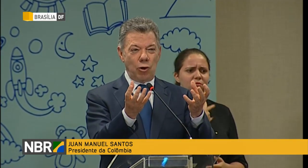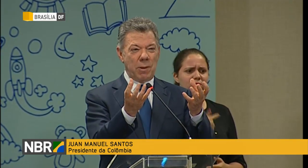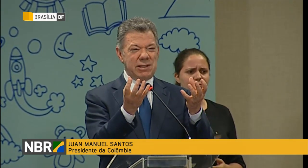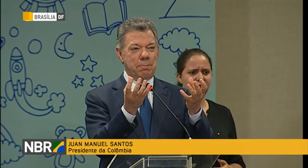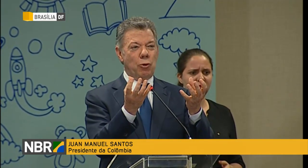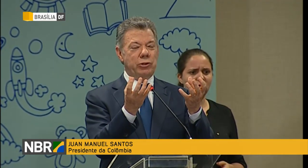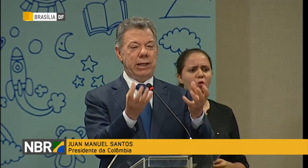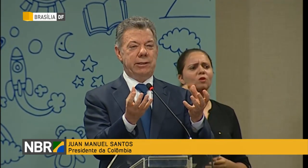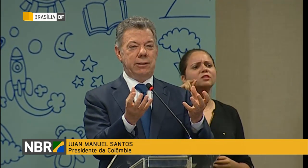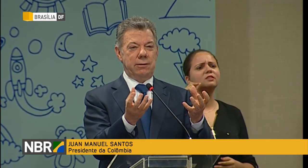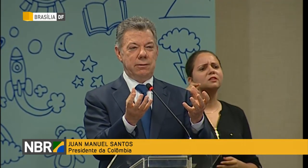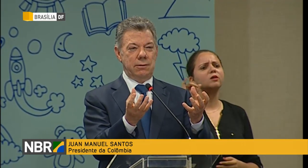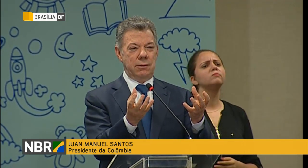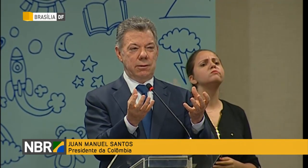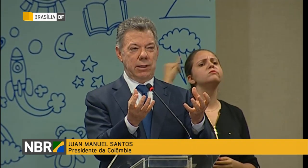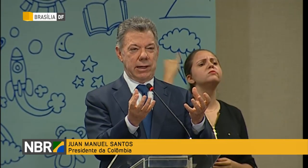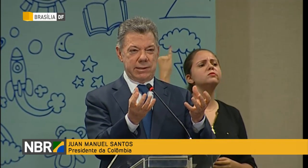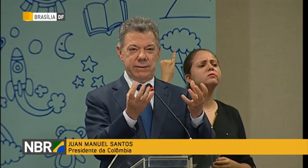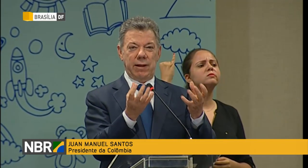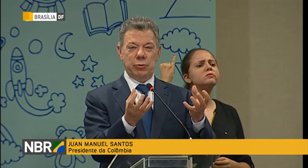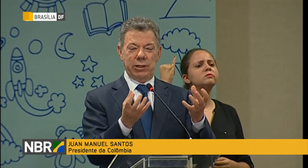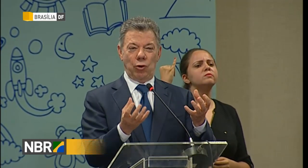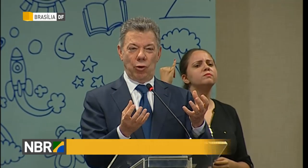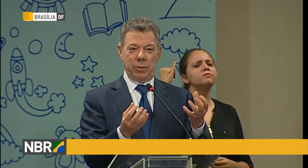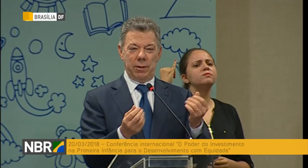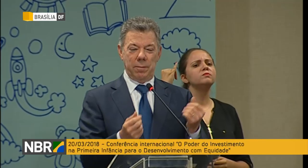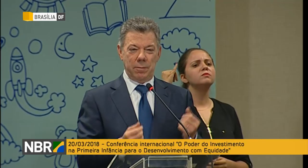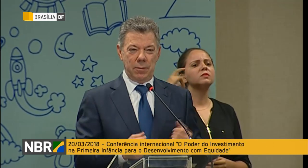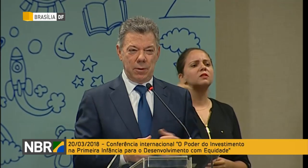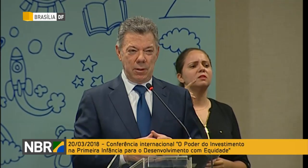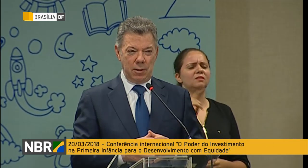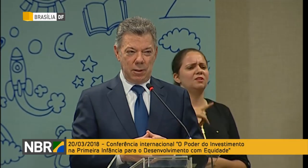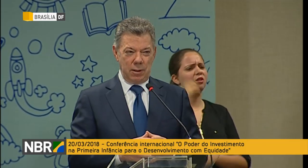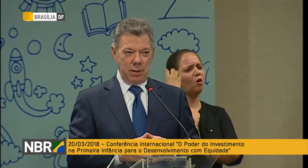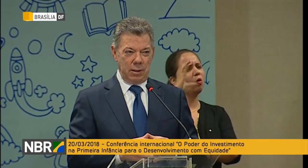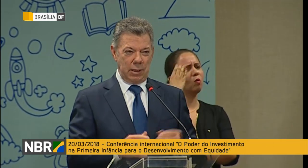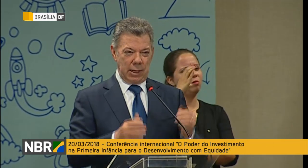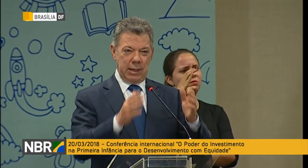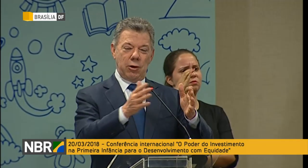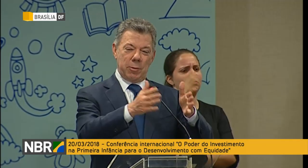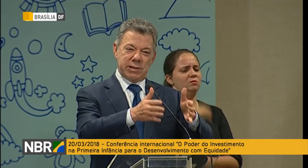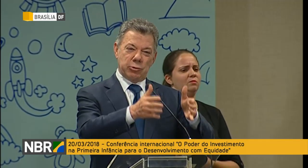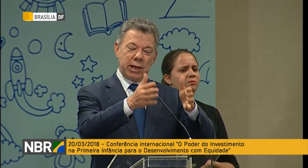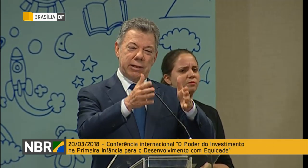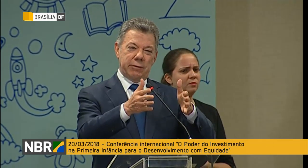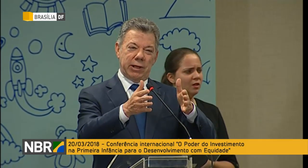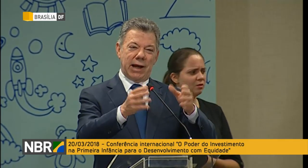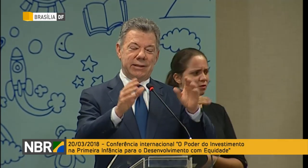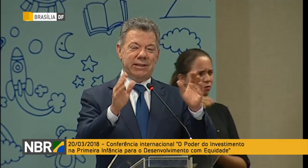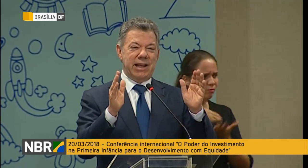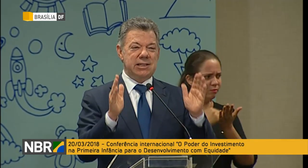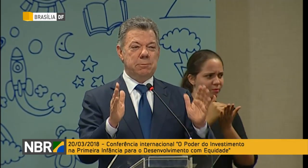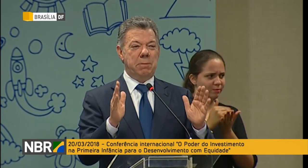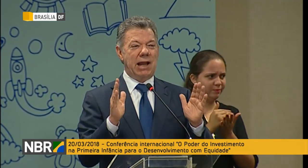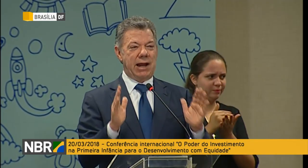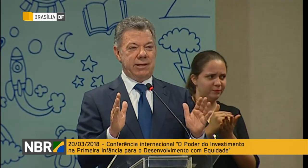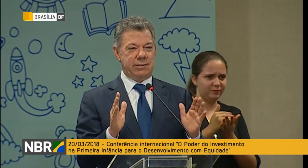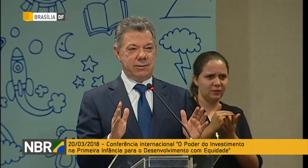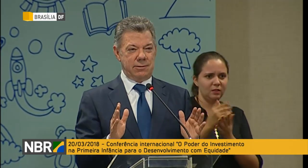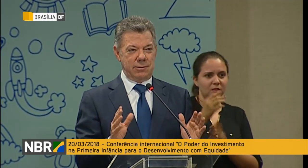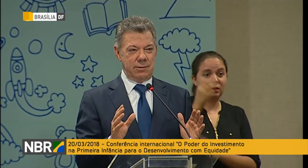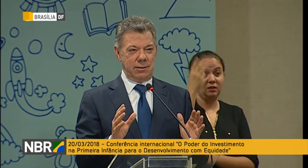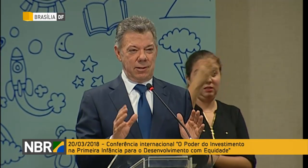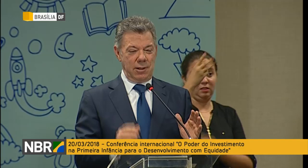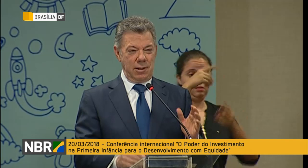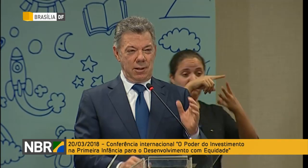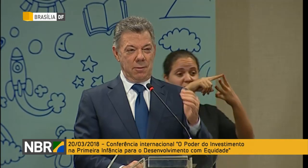poder. E o que era o mais importante que nós precisávamos na Colômbia? Então, nós passamos